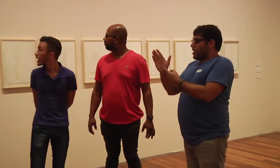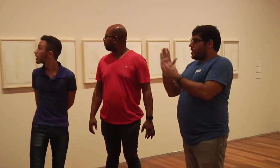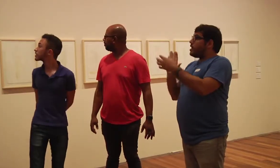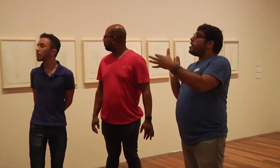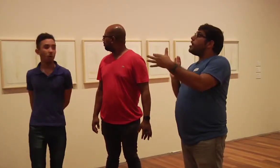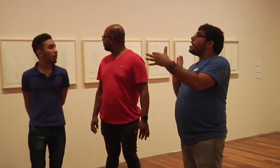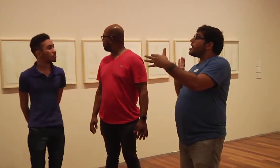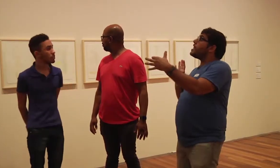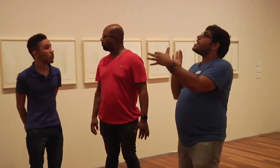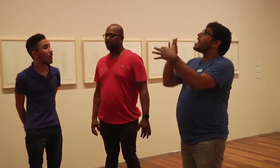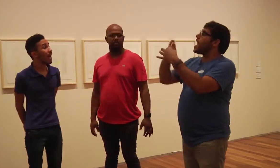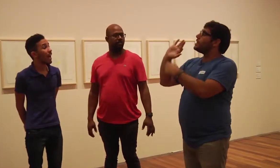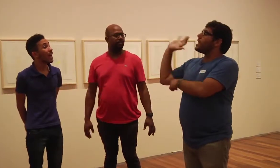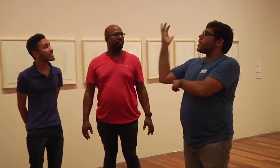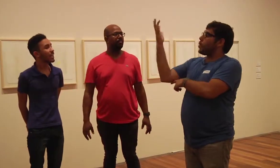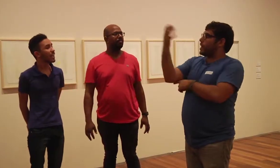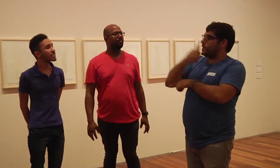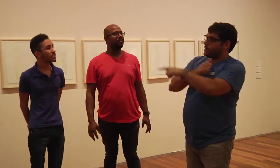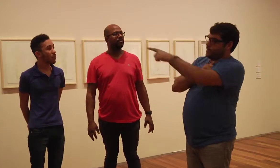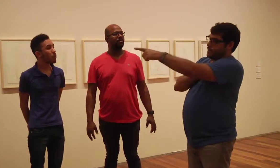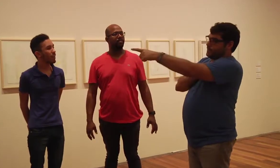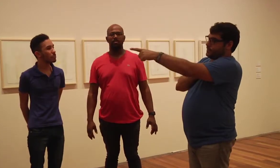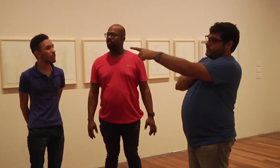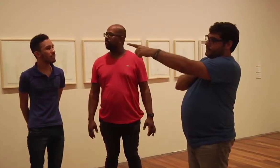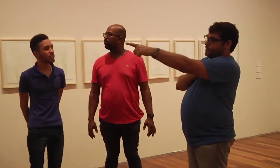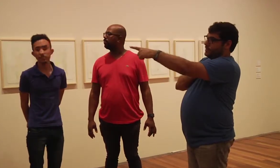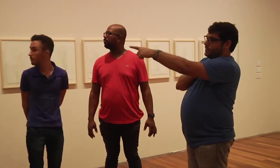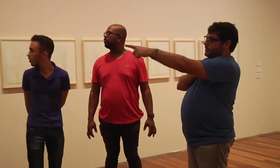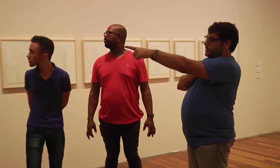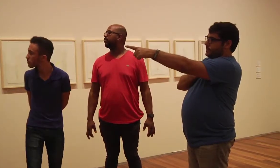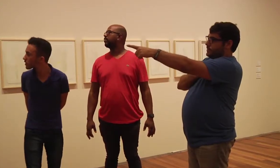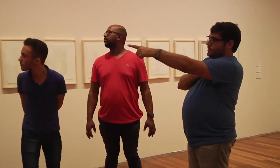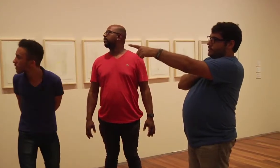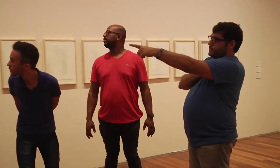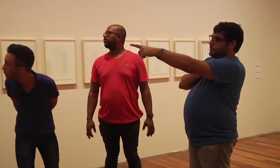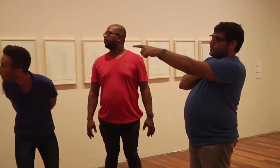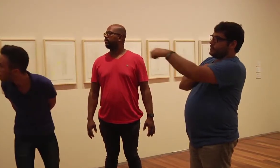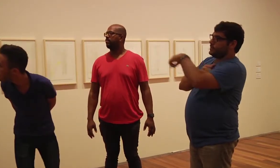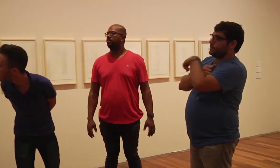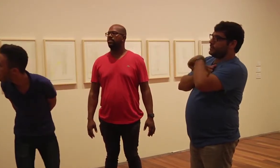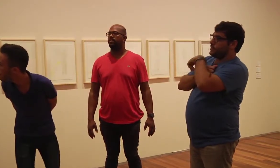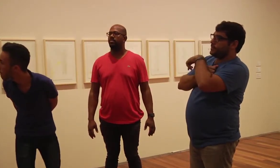eles já mostram essa relação com a natureza, como vocês podem ver.